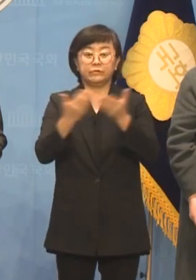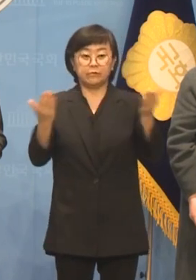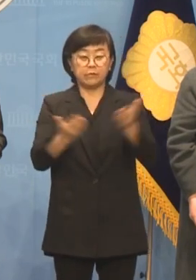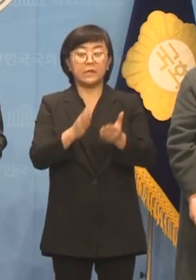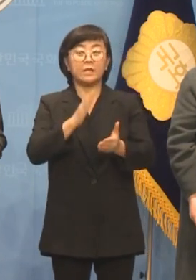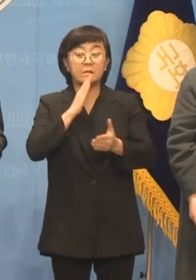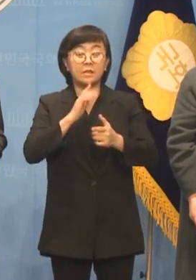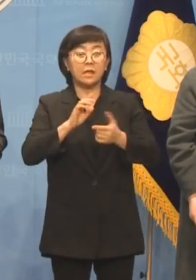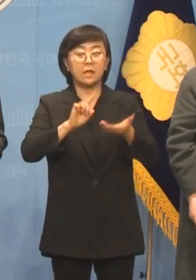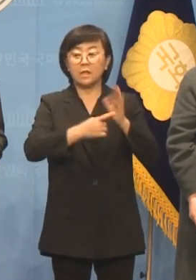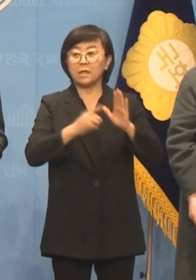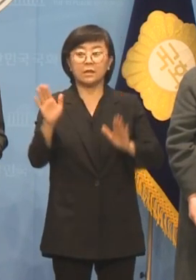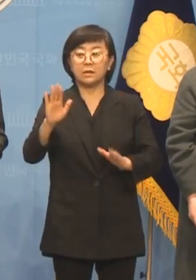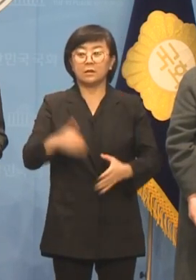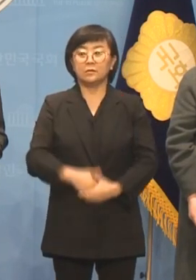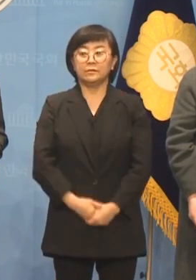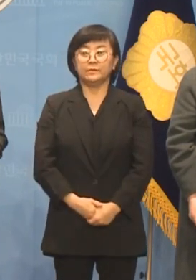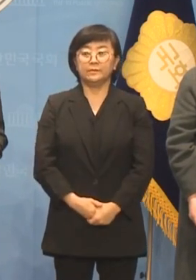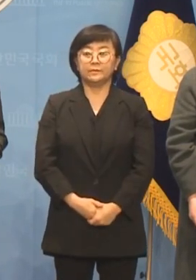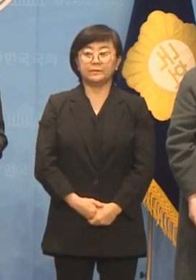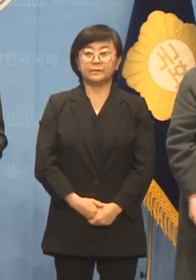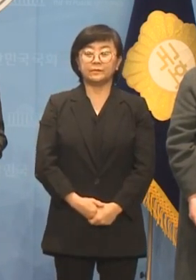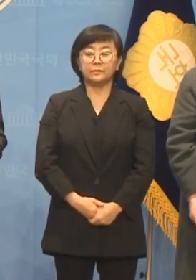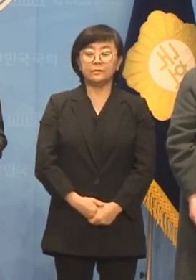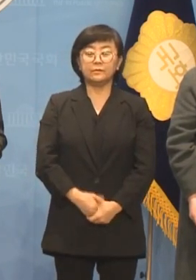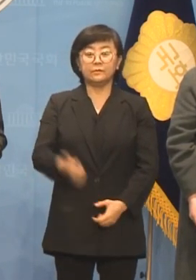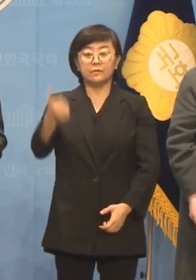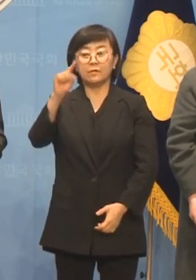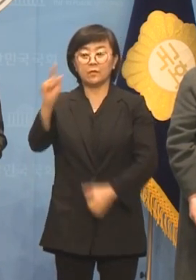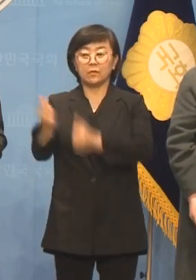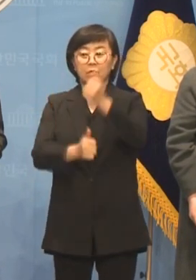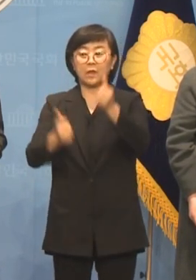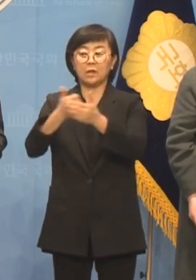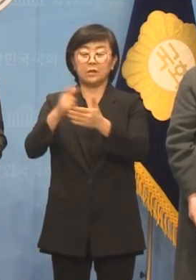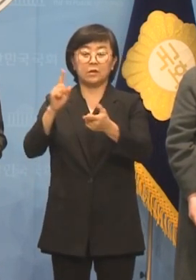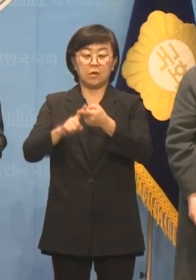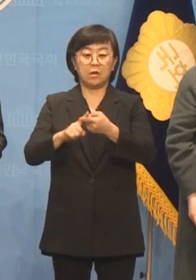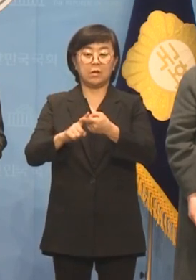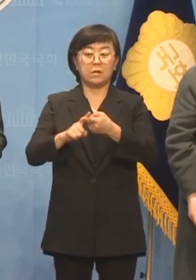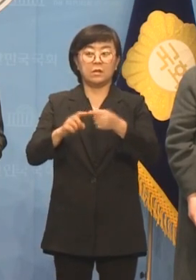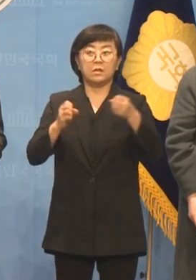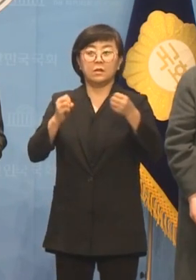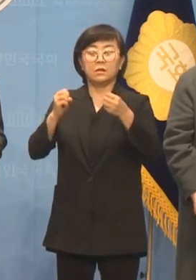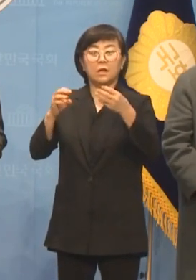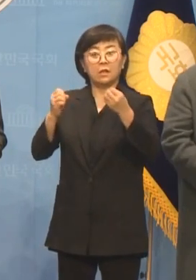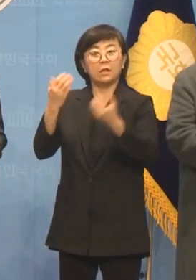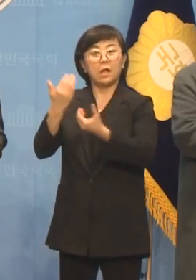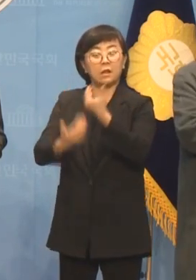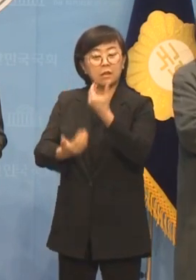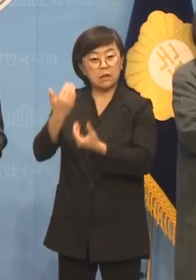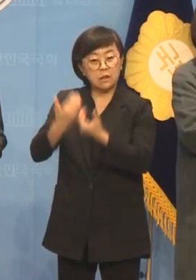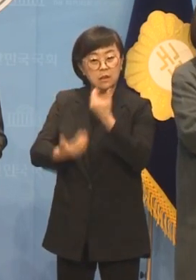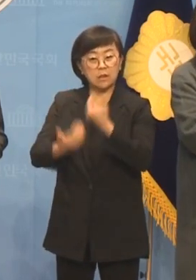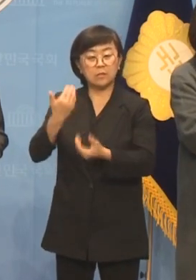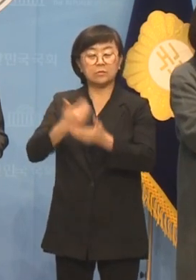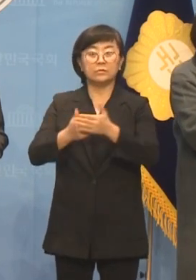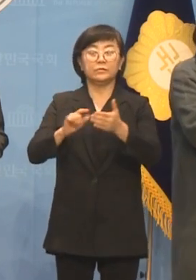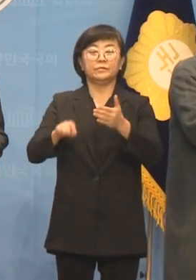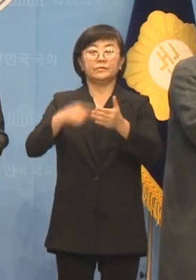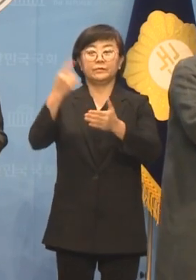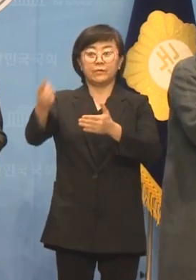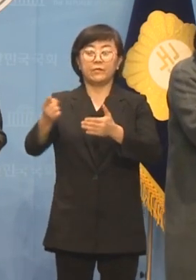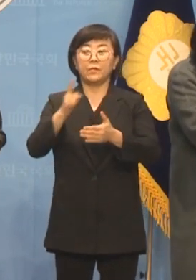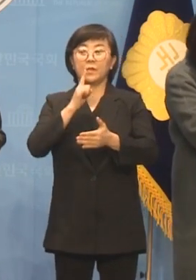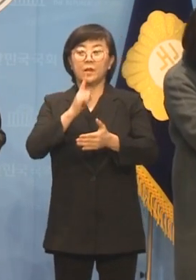실체에 대한 보도가 아니라 한동훈 비대위원의 비대위원들 간의 갈등 이후의